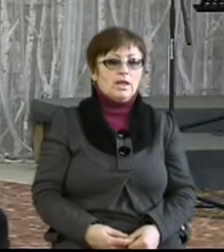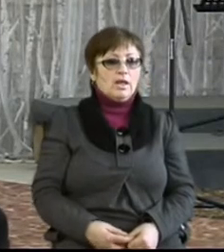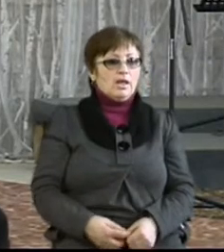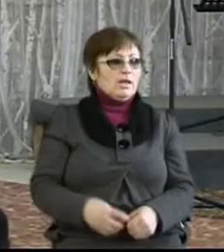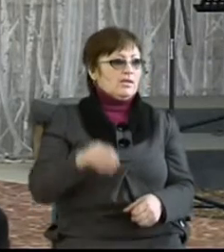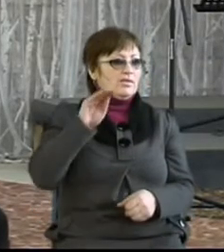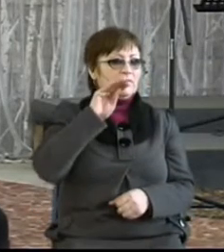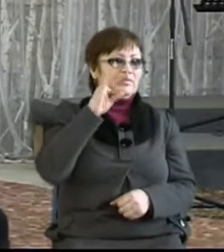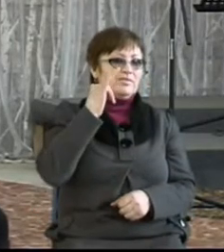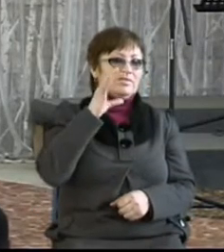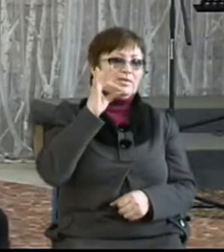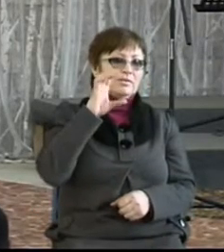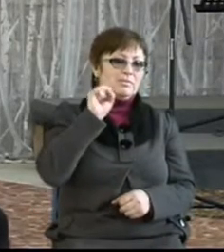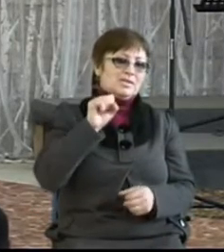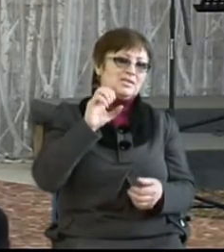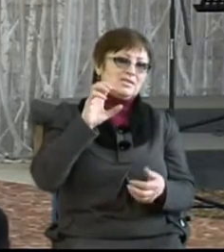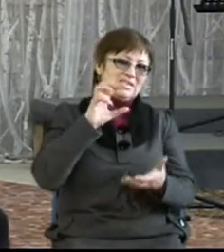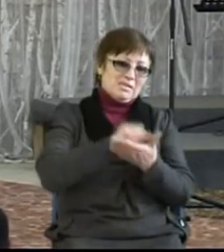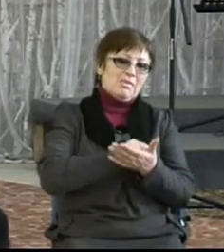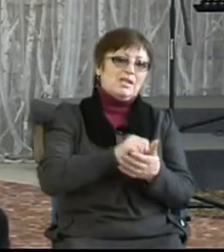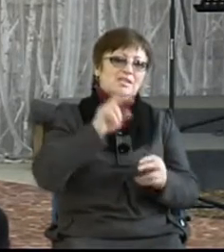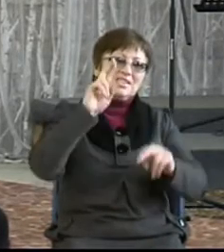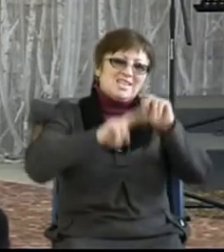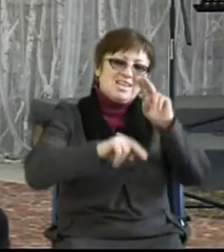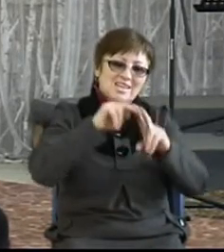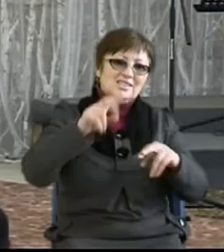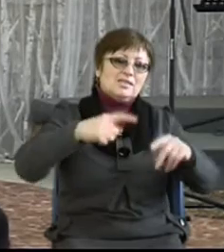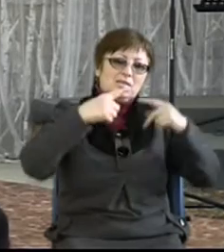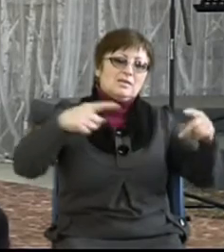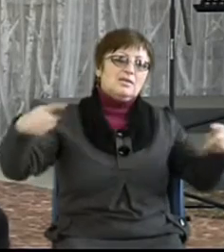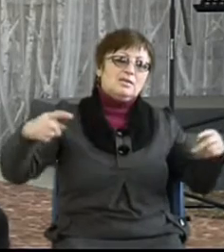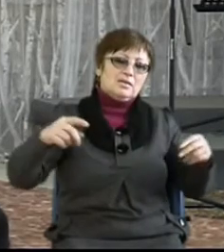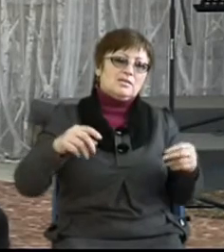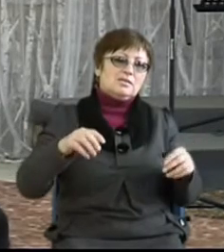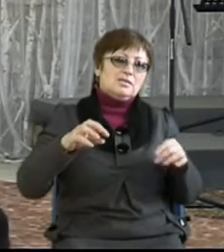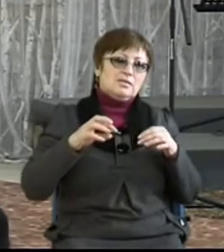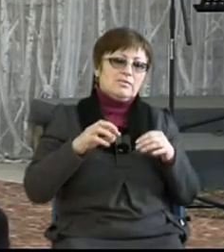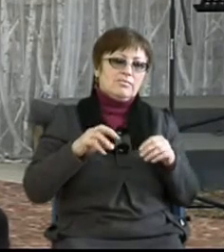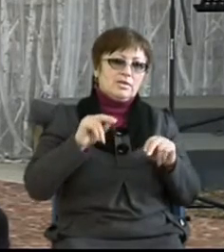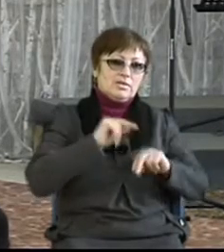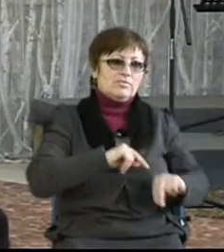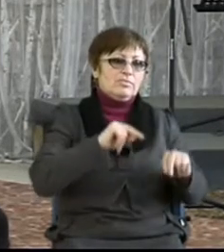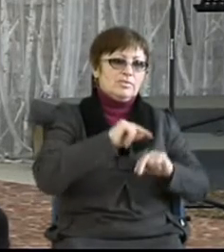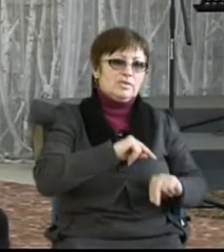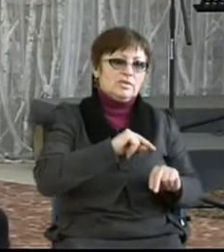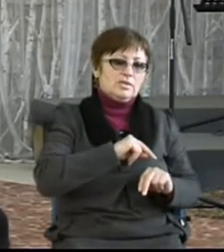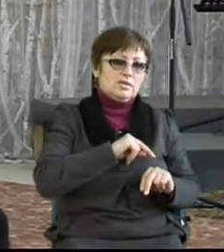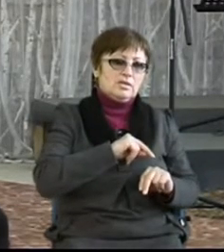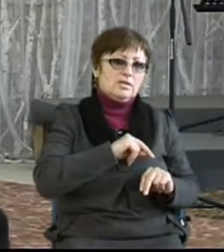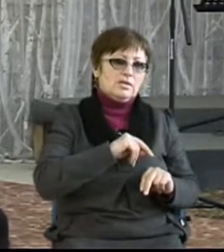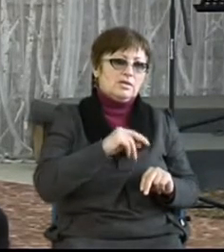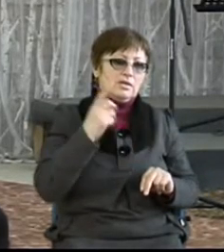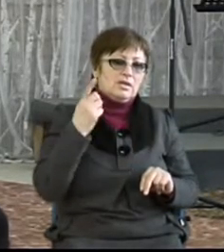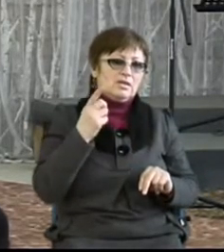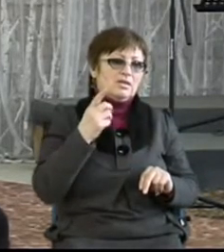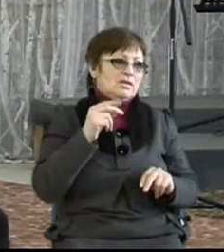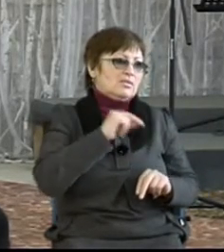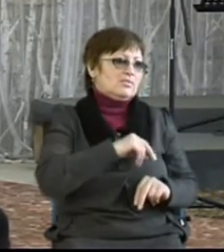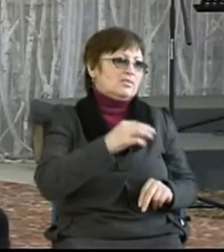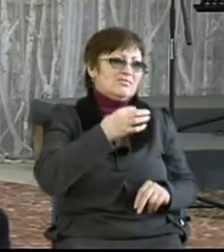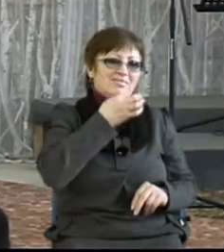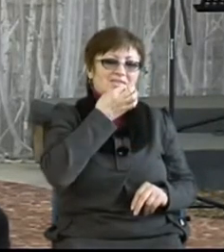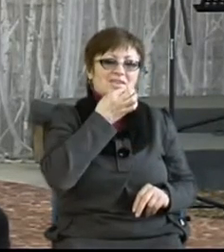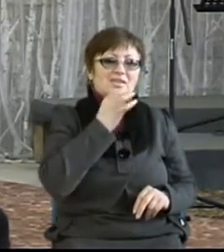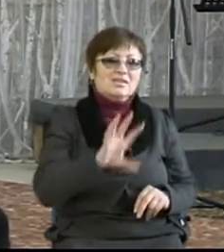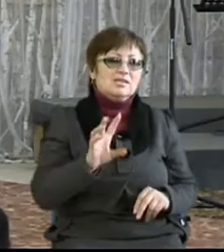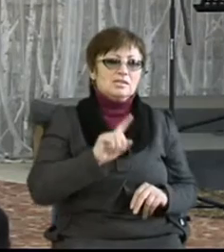фирма, скажем так, занималась и строительством, различными другими видами деятельности. И одно из видов деятельности мне как бы уже перестало нравиться по